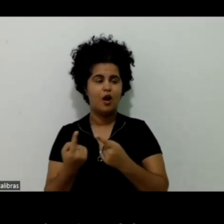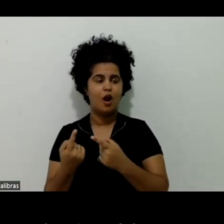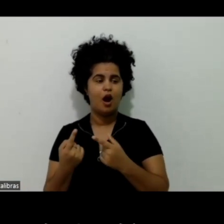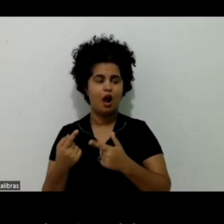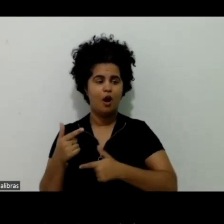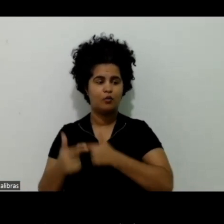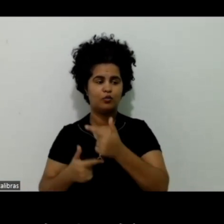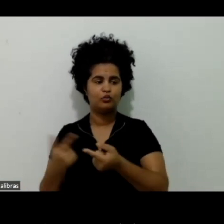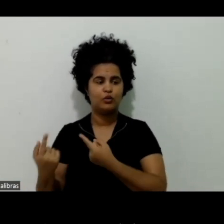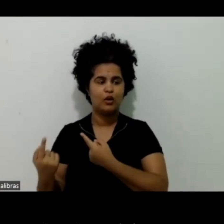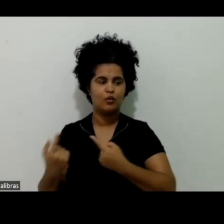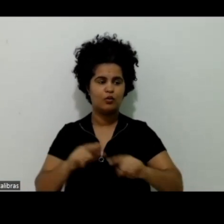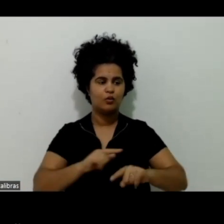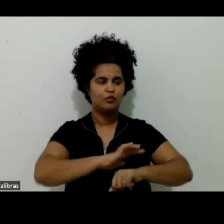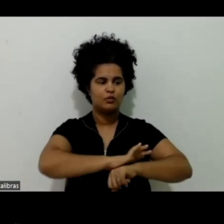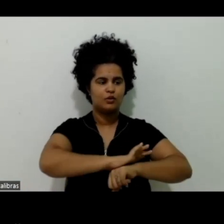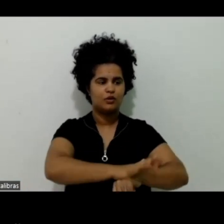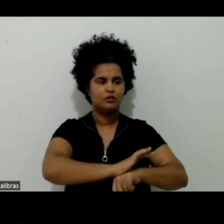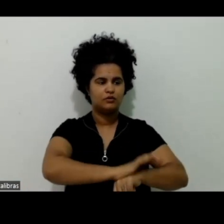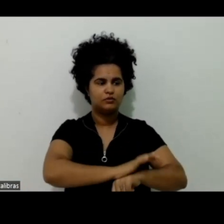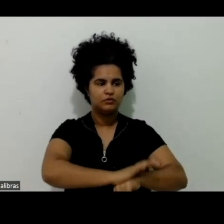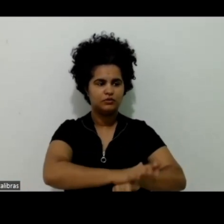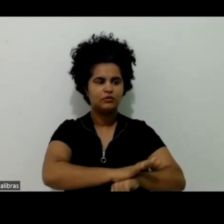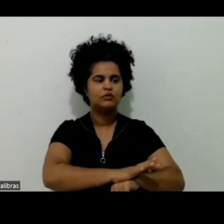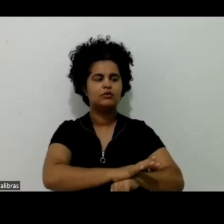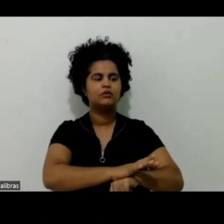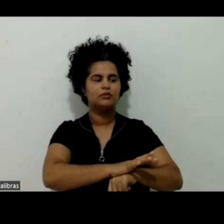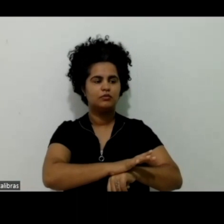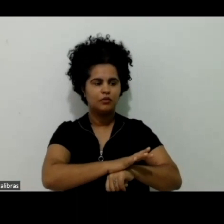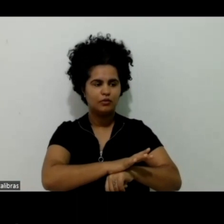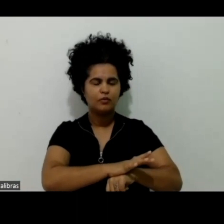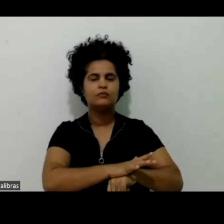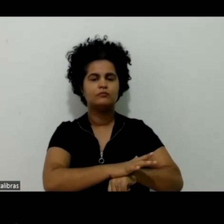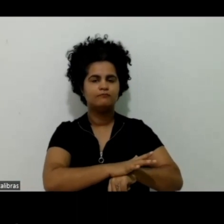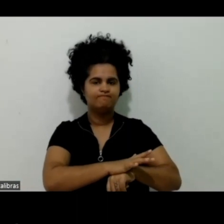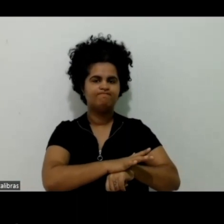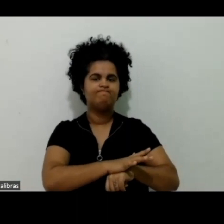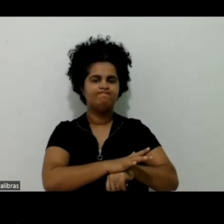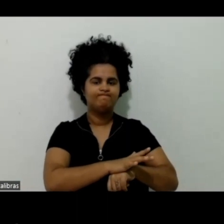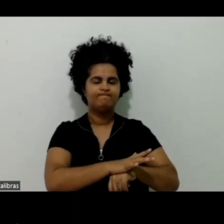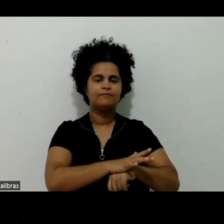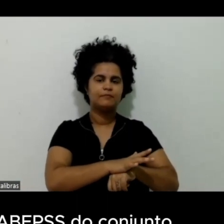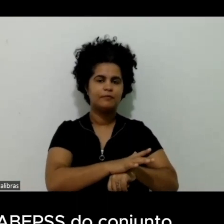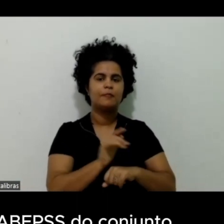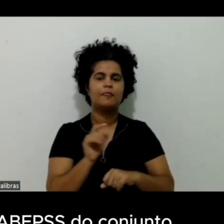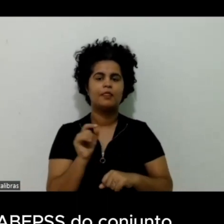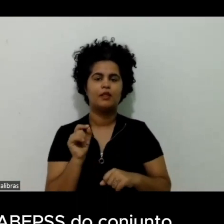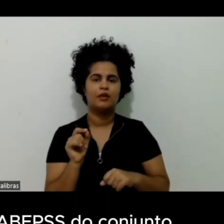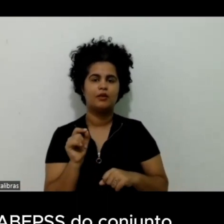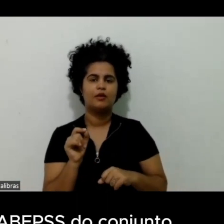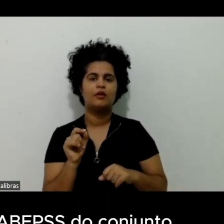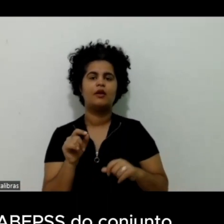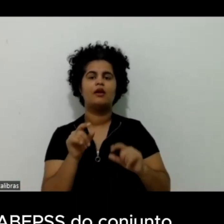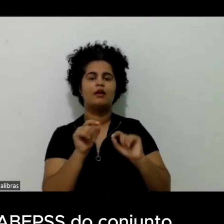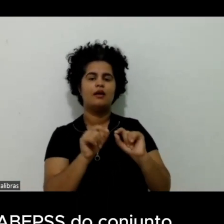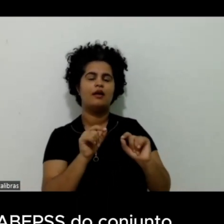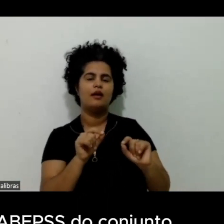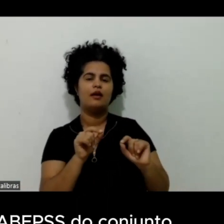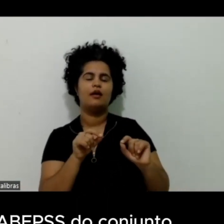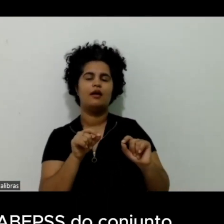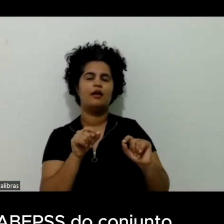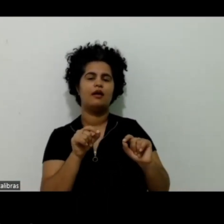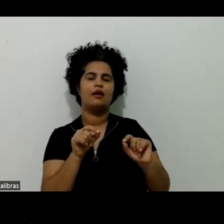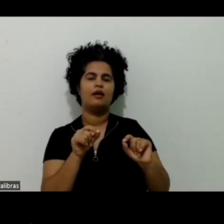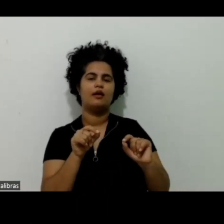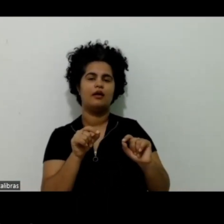obviamente que a gente tem um acúmulo teórico e político na profissão num cenário mais recente, a partir das campanhas, né, de toda a construção interior da BEPS, do